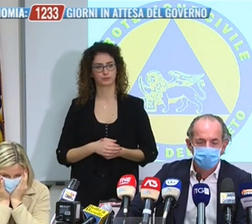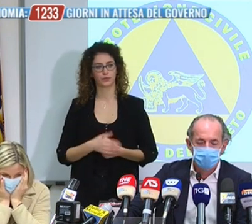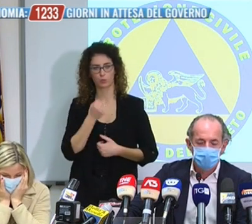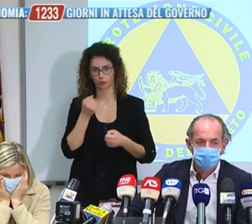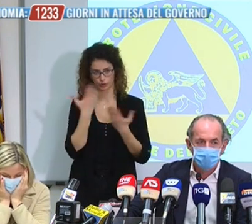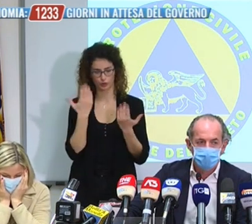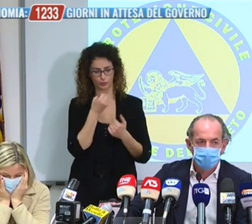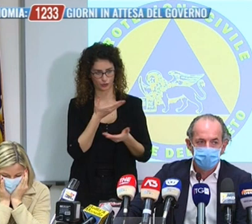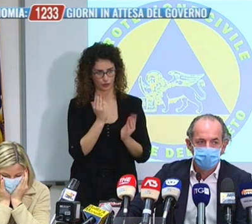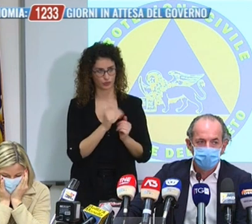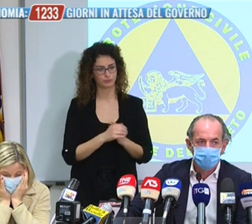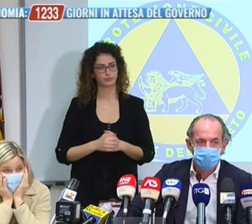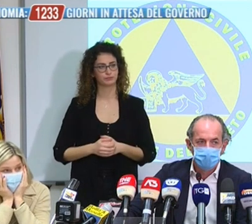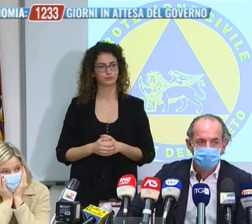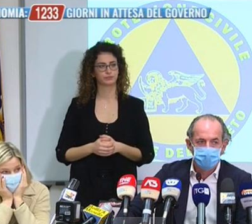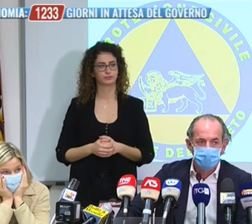Buongiorno. Buongiorno.